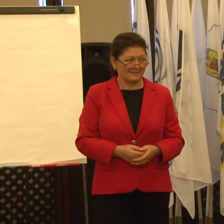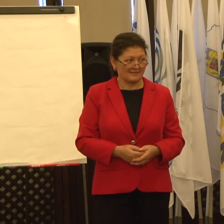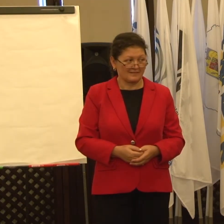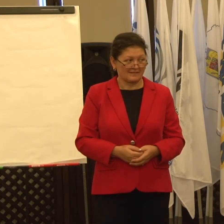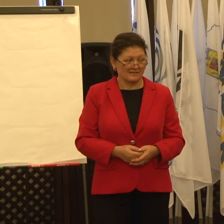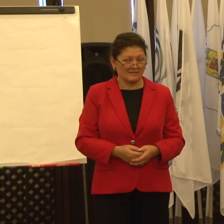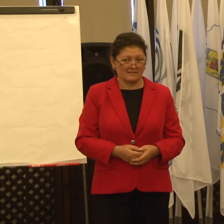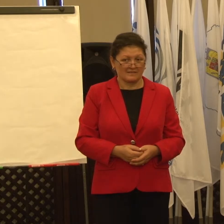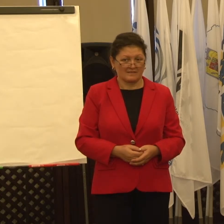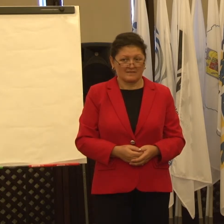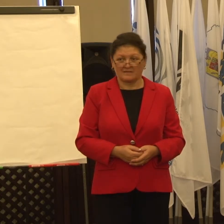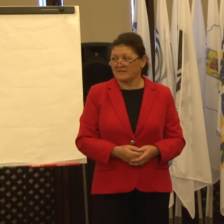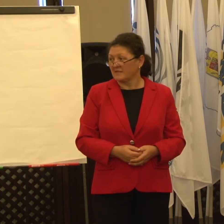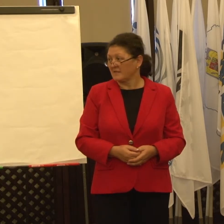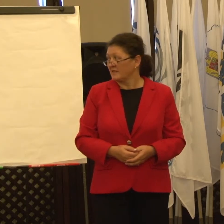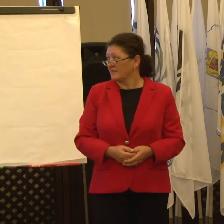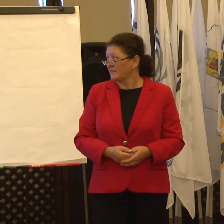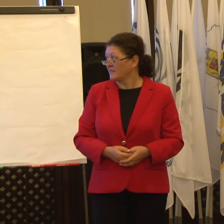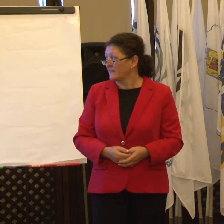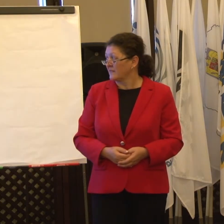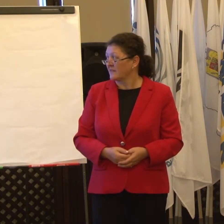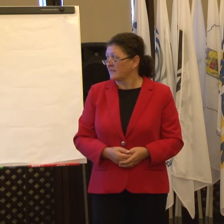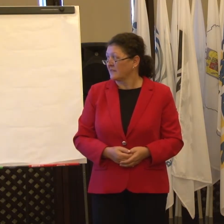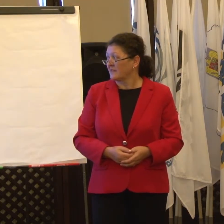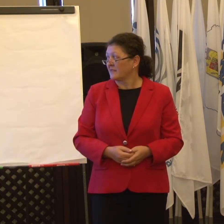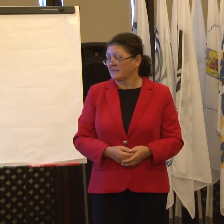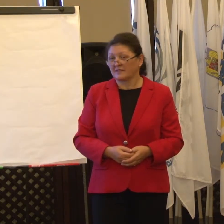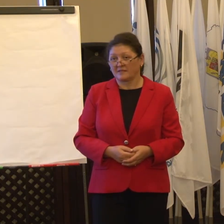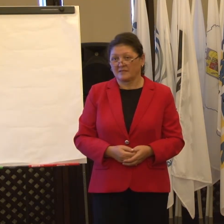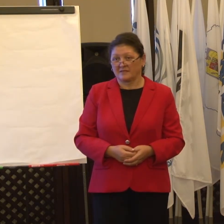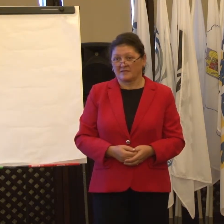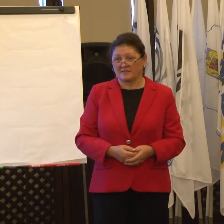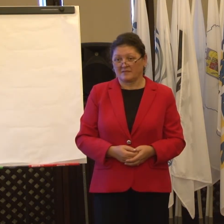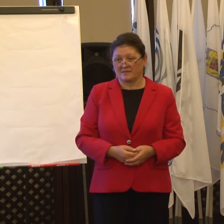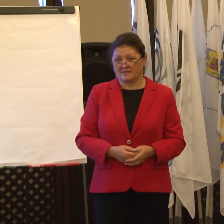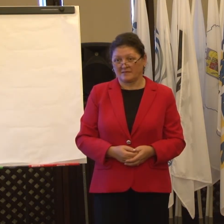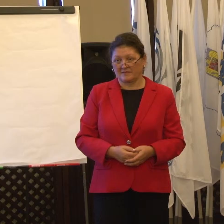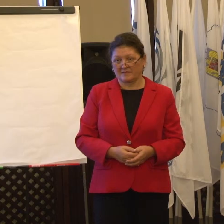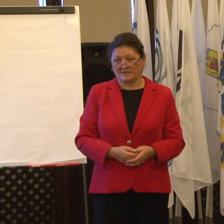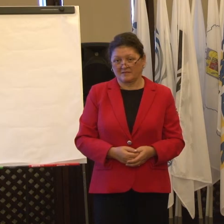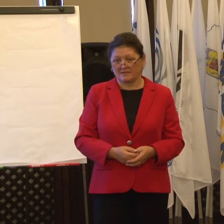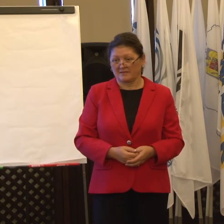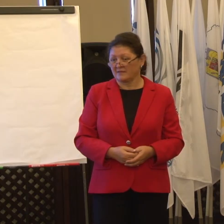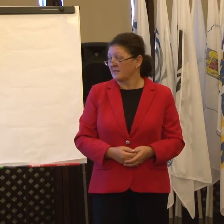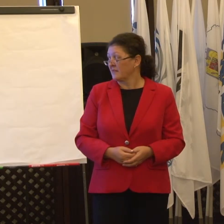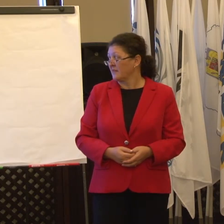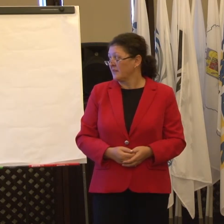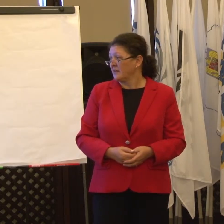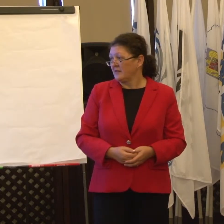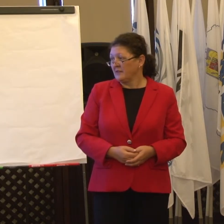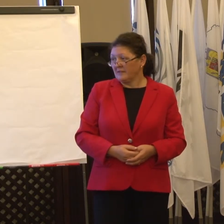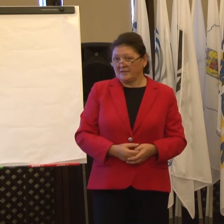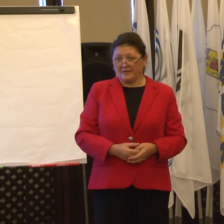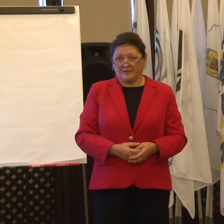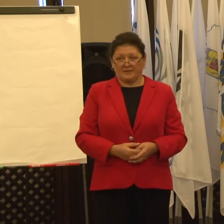spate este, să spunem, ceva reprezentativ pentru ceea ce noi încercăm să facem